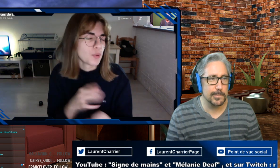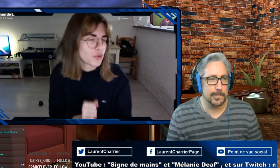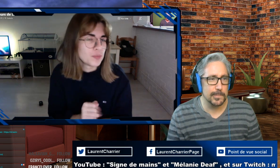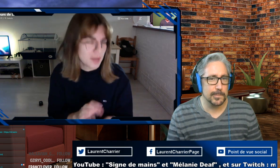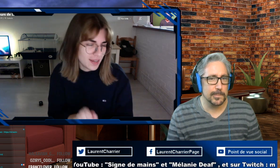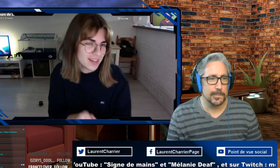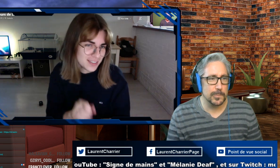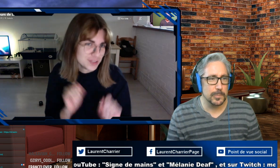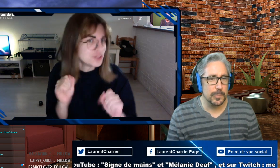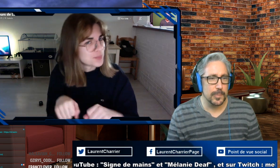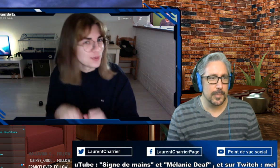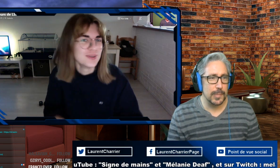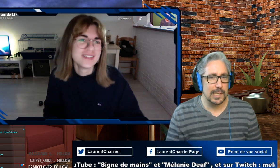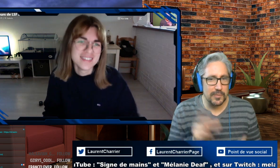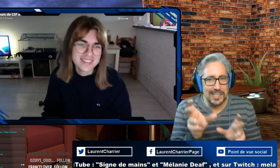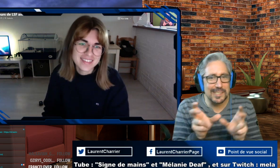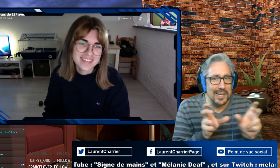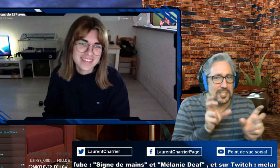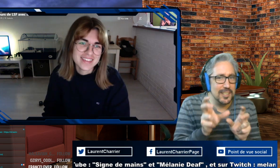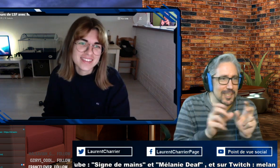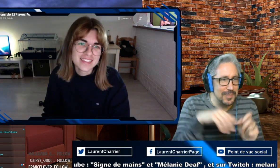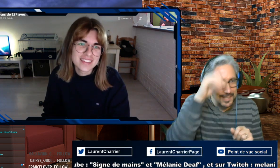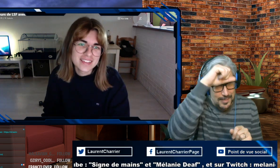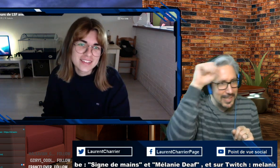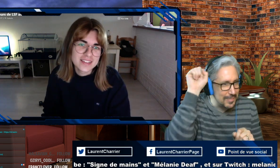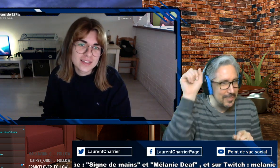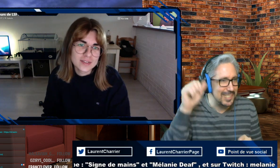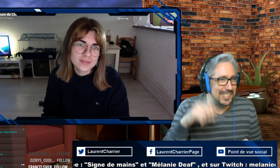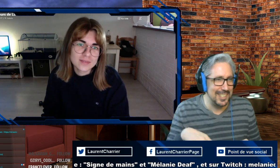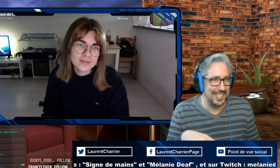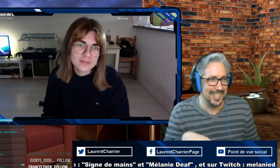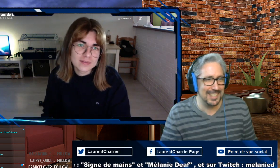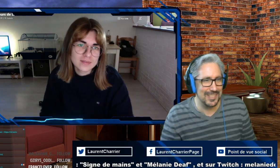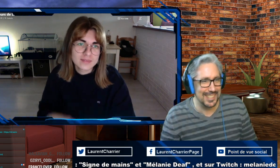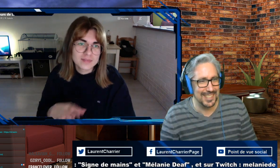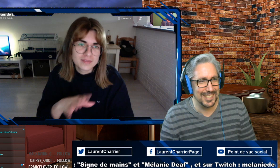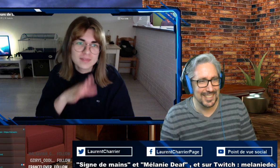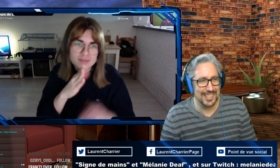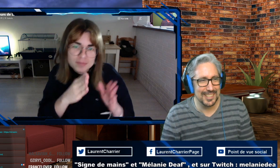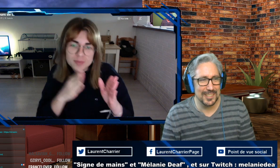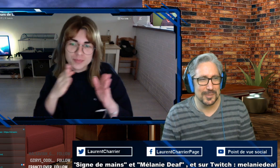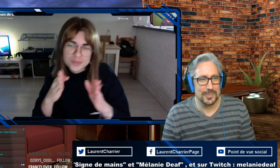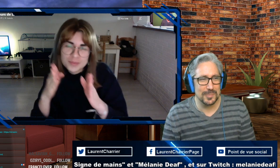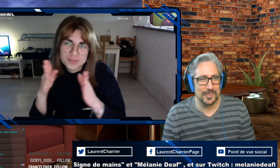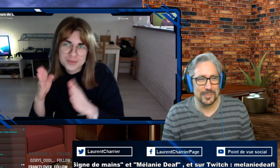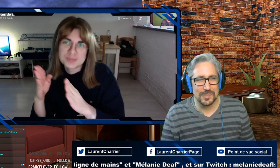Si je peux m'occuper, je peux. Ça fait des stages, des petits stages.